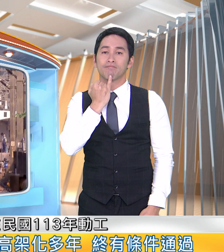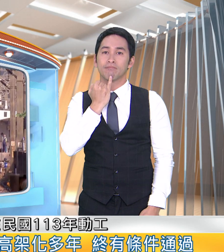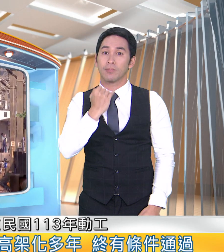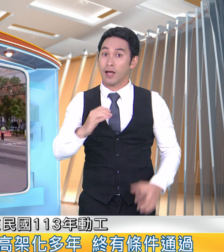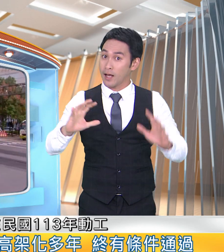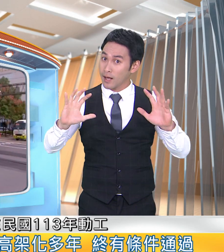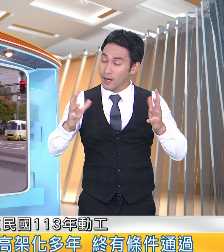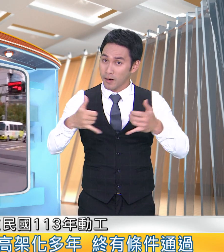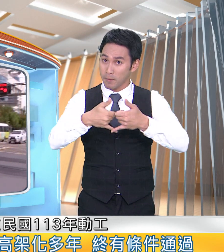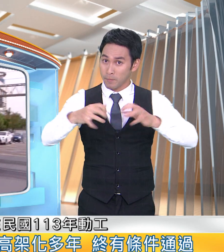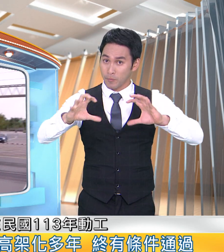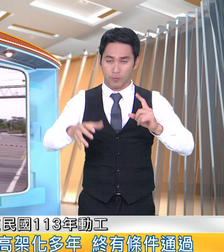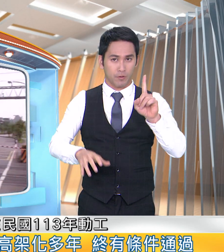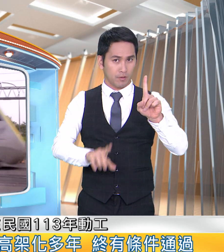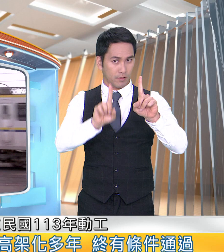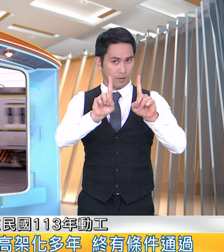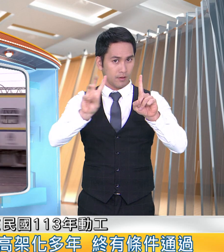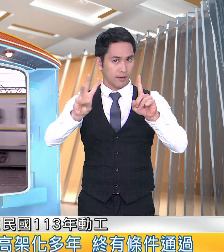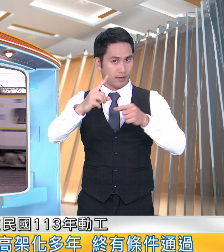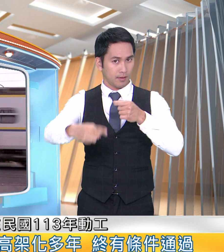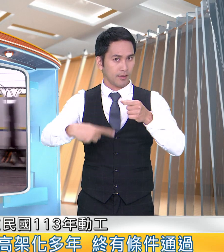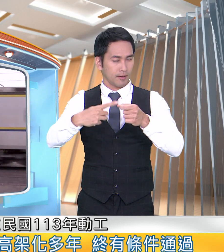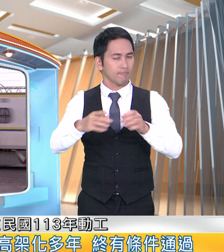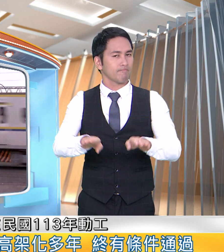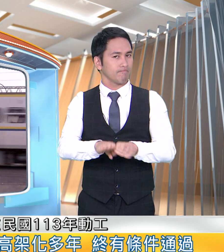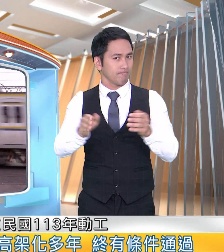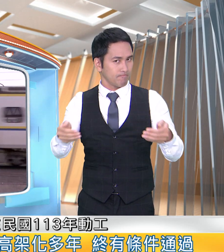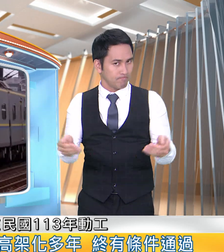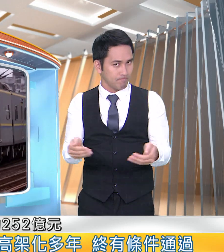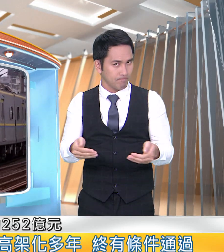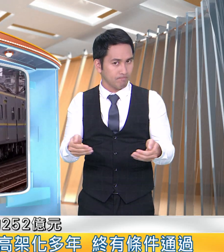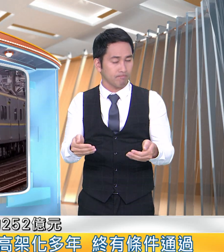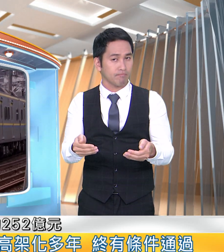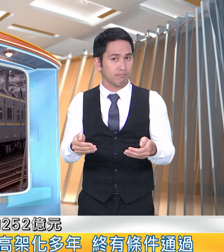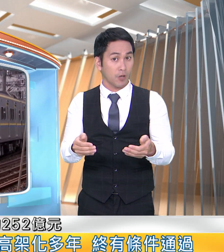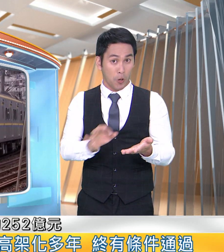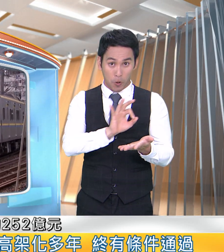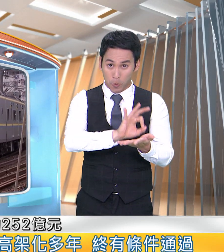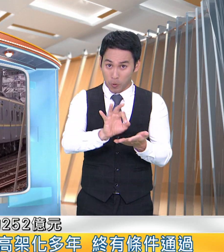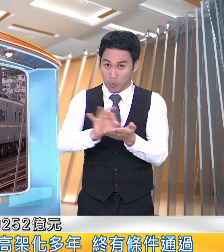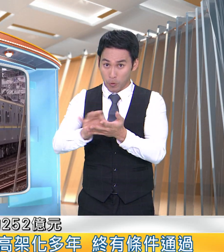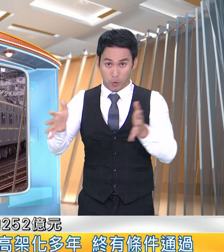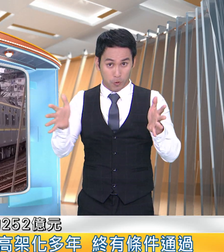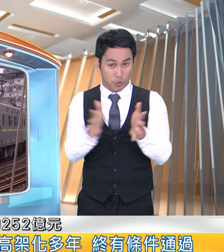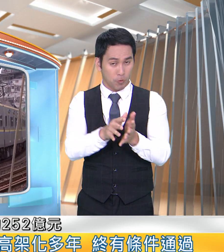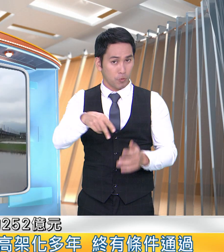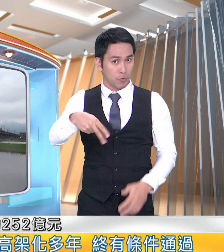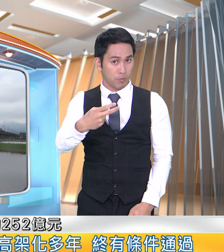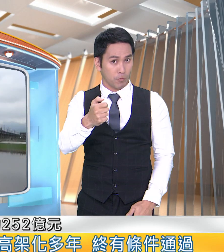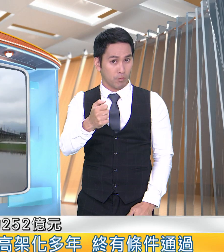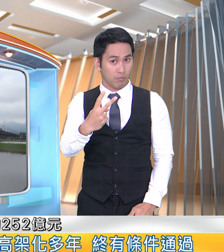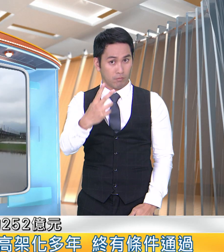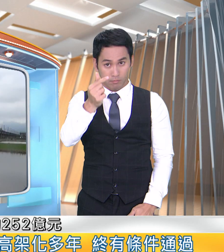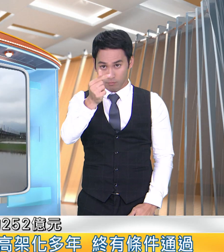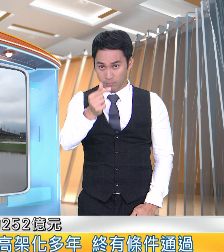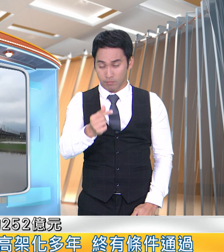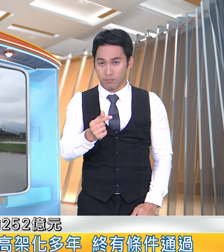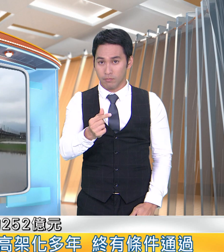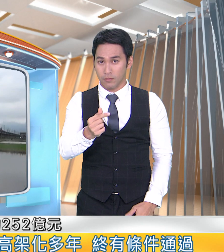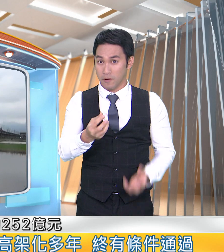国113年动工，总建设经费大约252亿元，